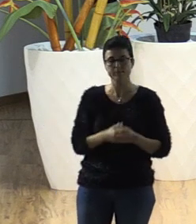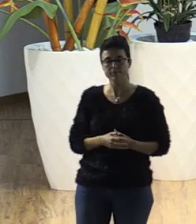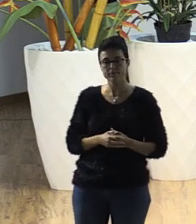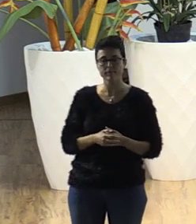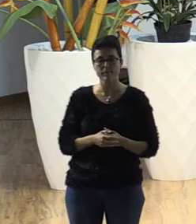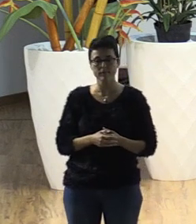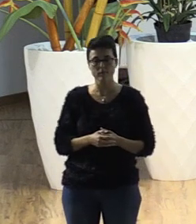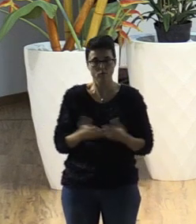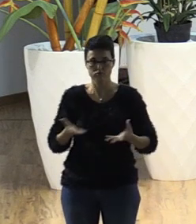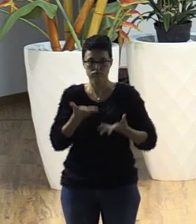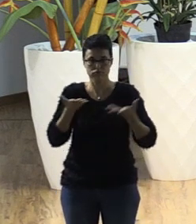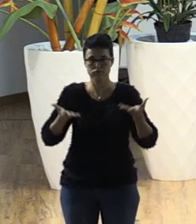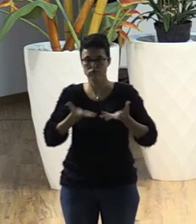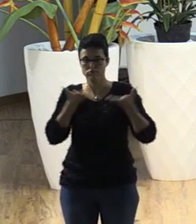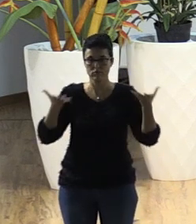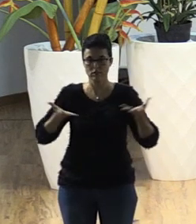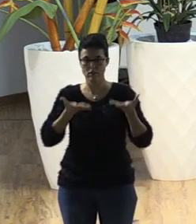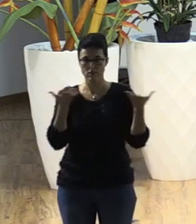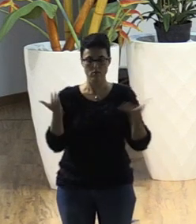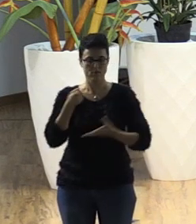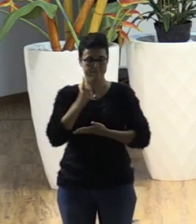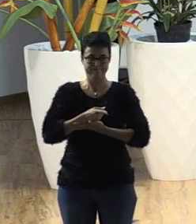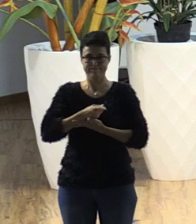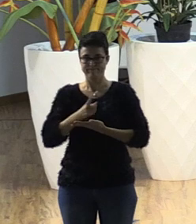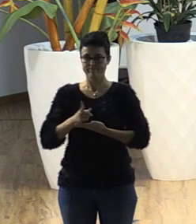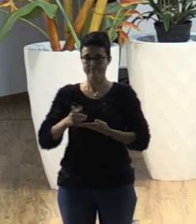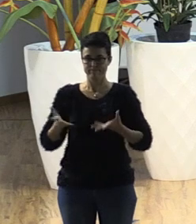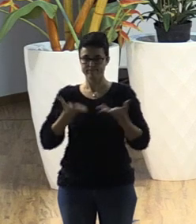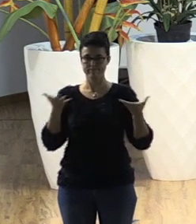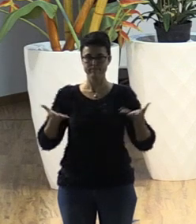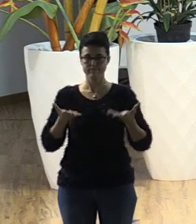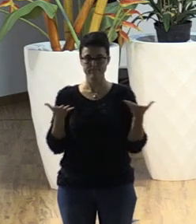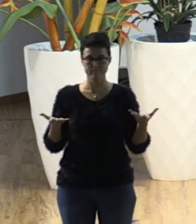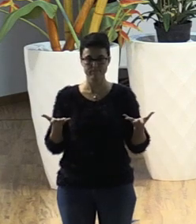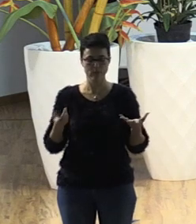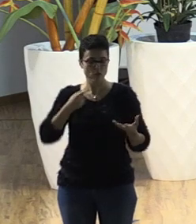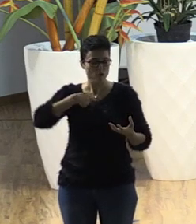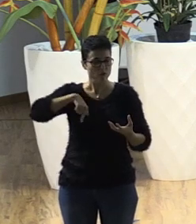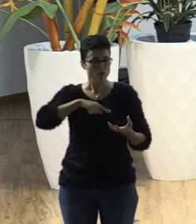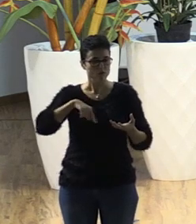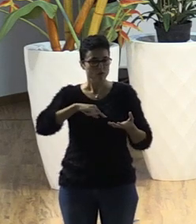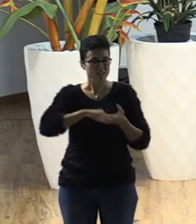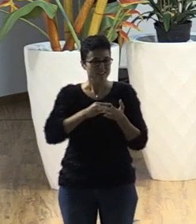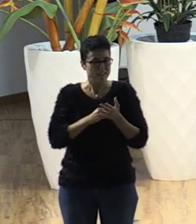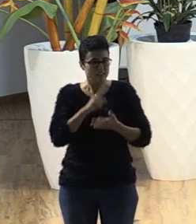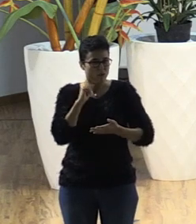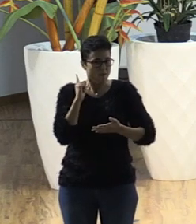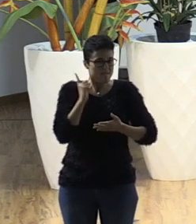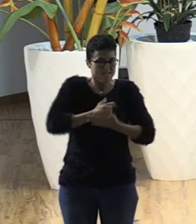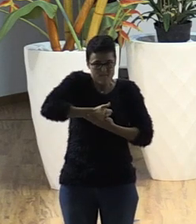a un auge del autoritarismo, vamos hacia sistemas y regímenes cada vez más